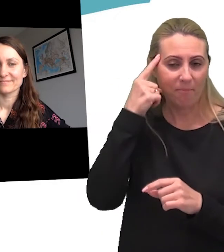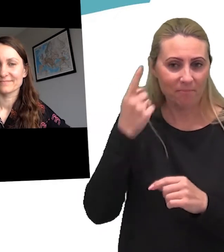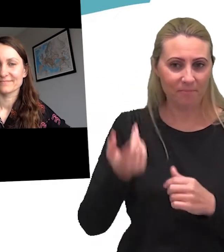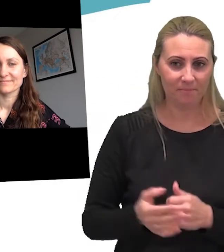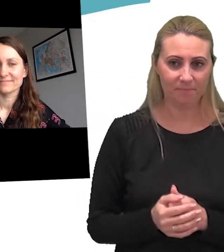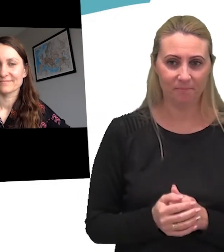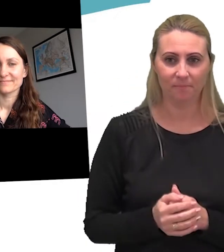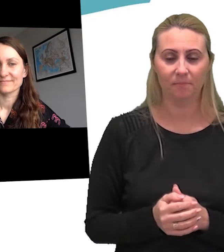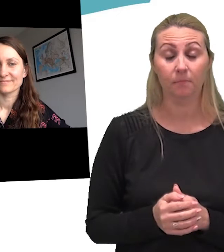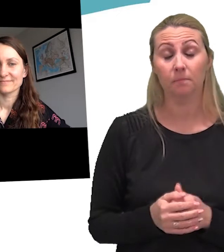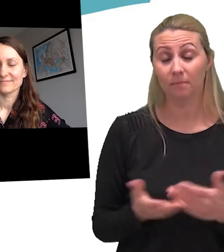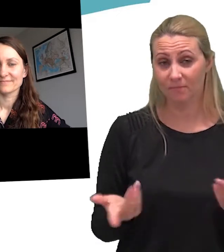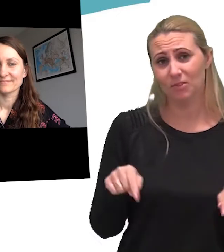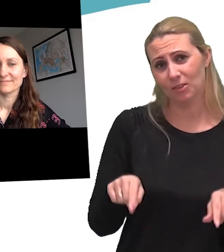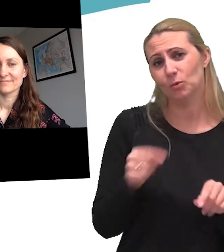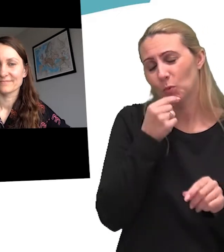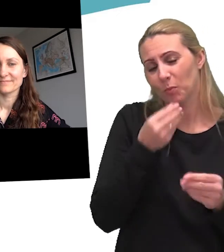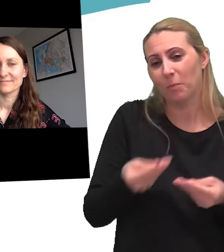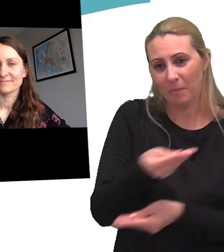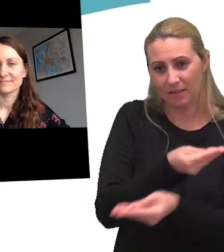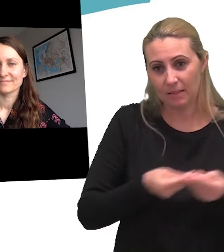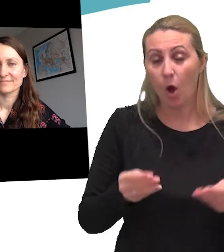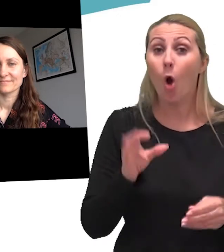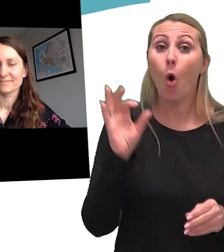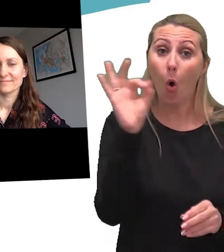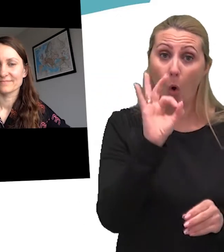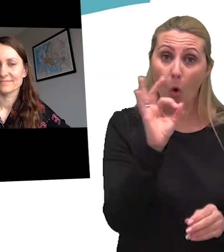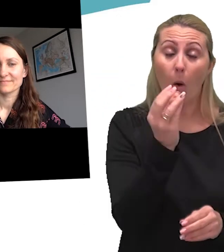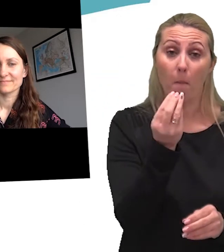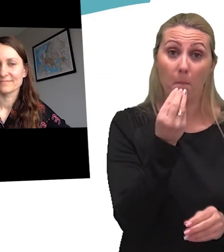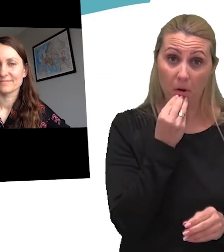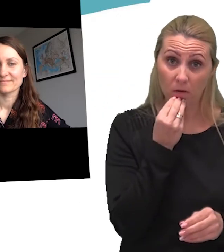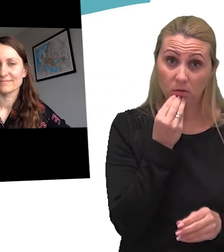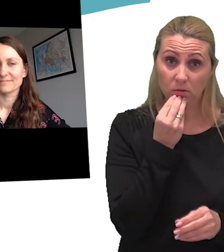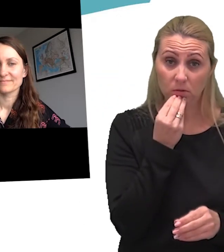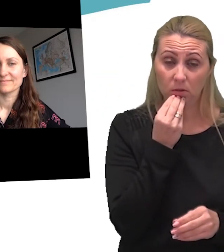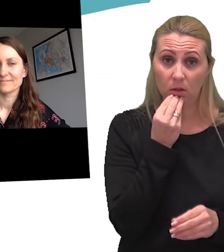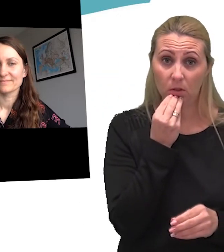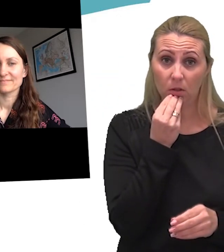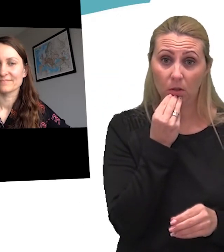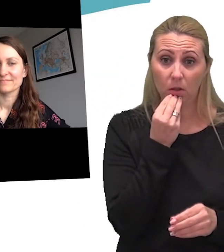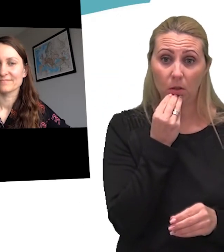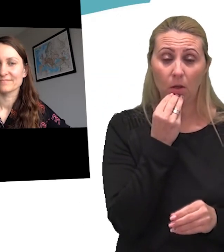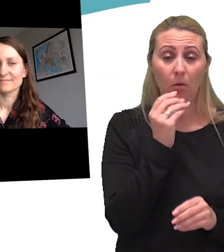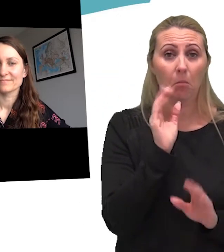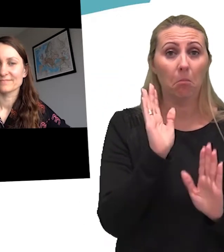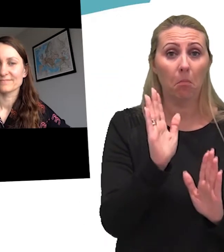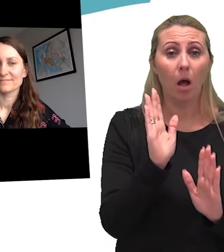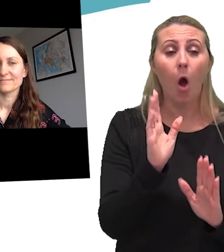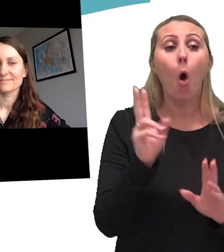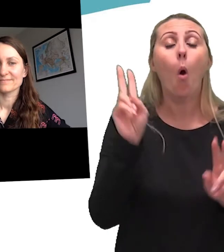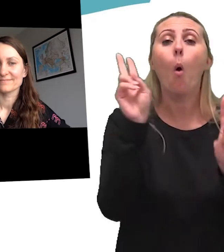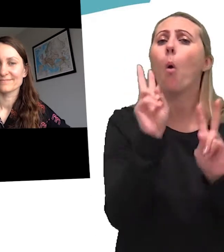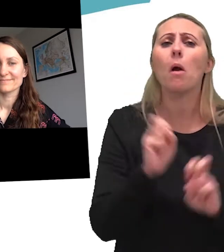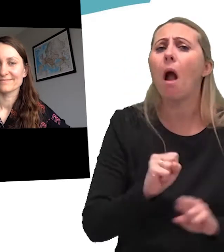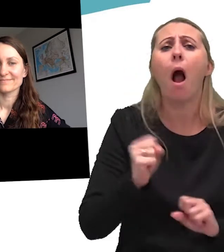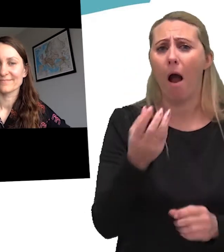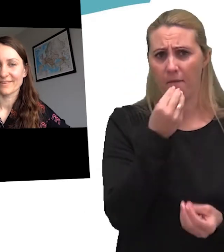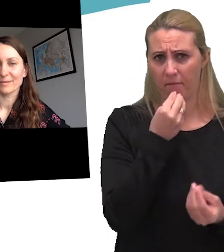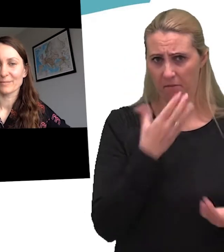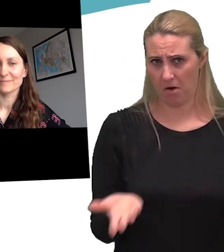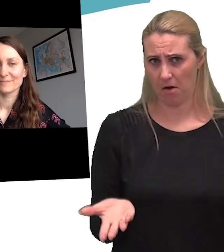skirti pasidalimą. Ir tai yra, kai mes kalbam apie maistą, tai atrodo, tai, bet tai palaukit, tai ką valgyti,